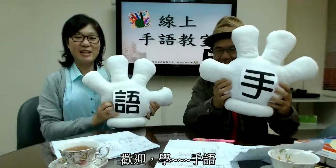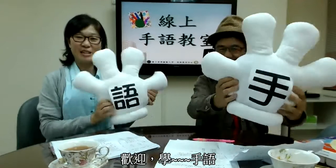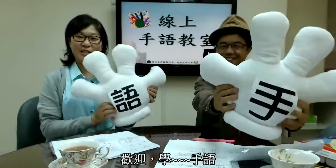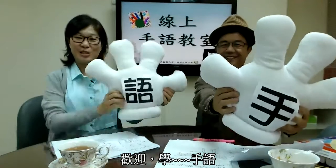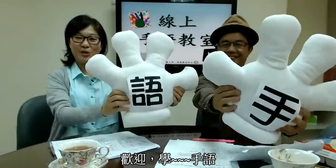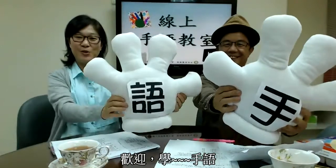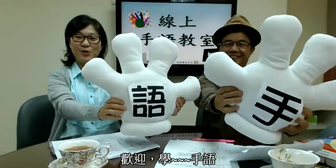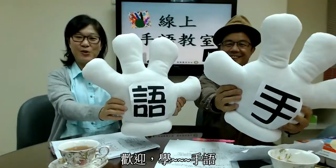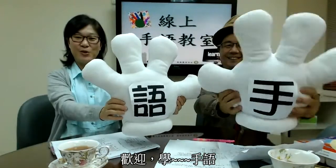手语。